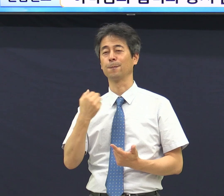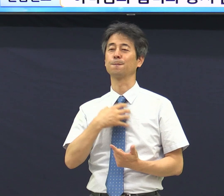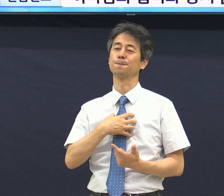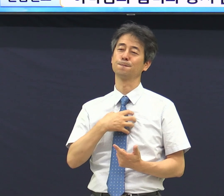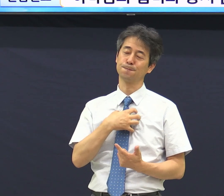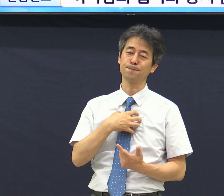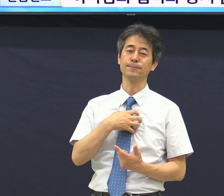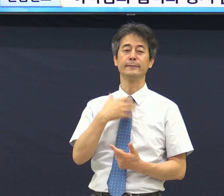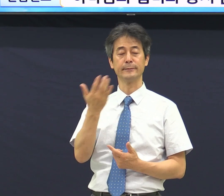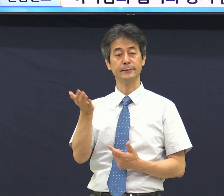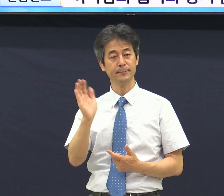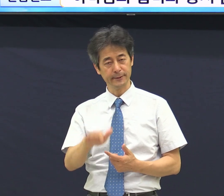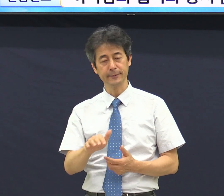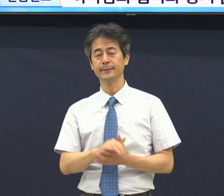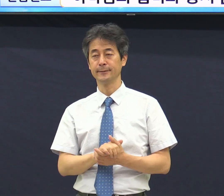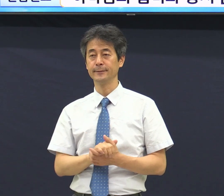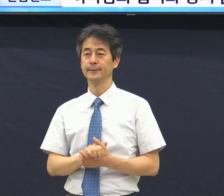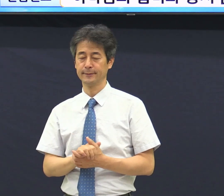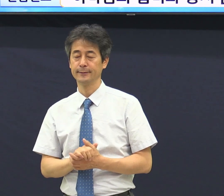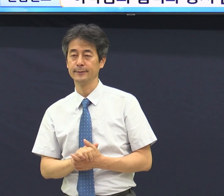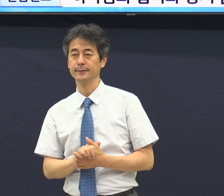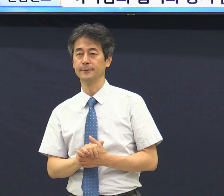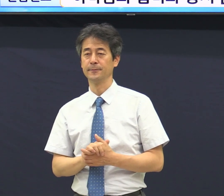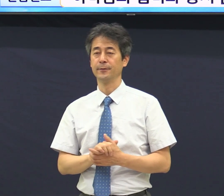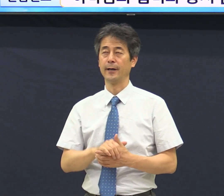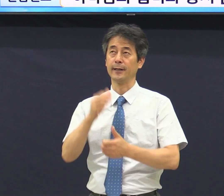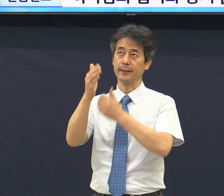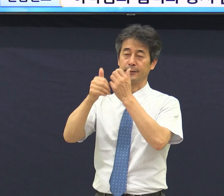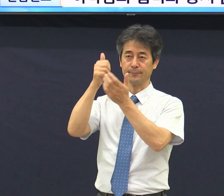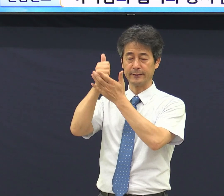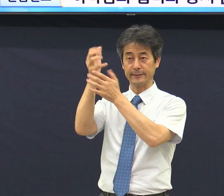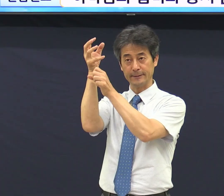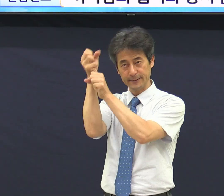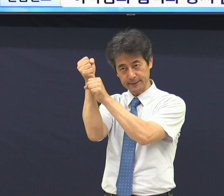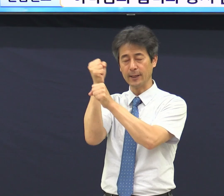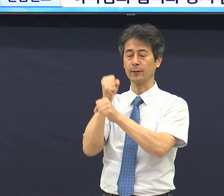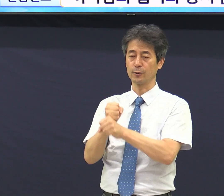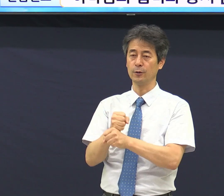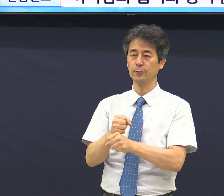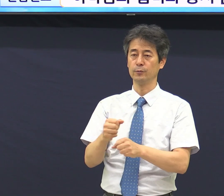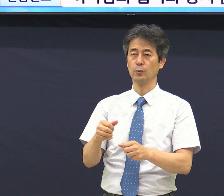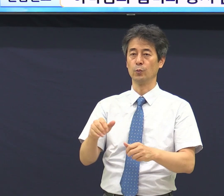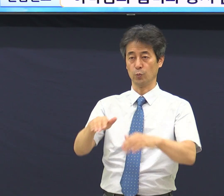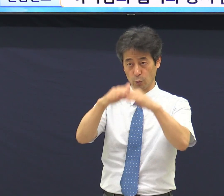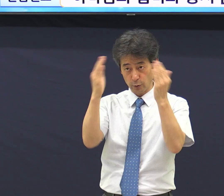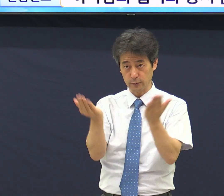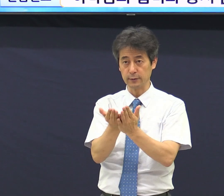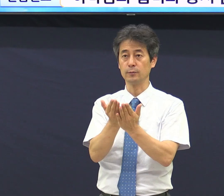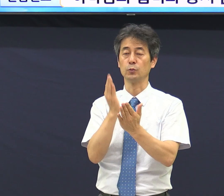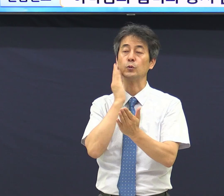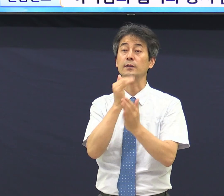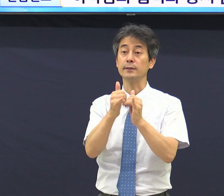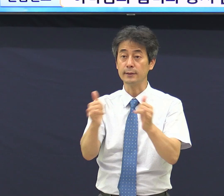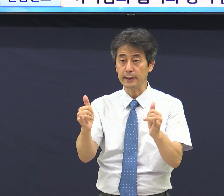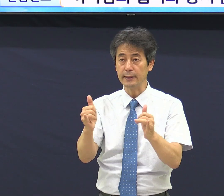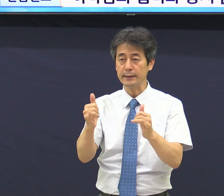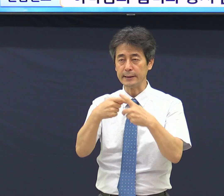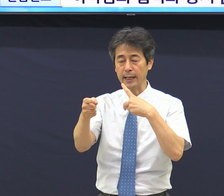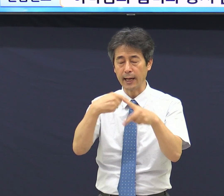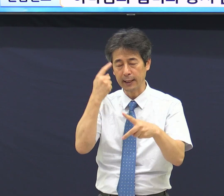것 같습니다. 오늘도 하나님의 섭리와 통치를 이야기하는데 어려울 수 있습니다.